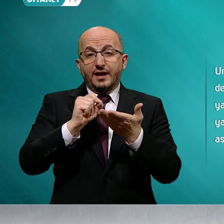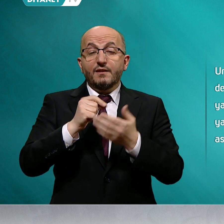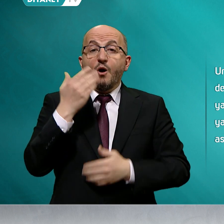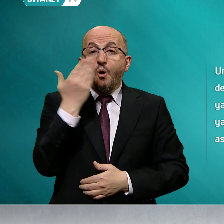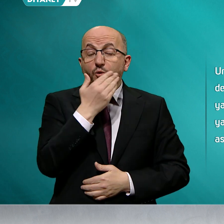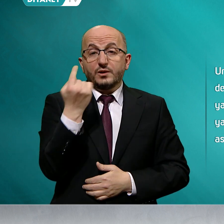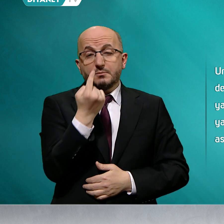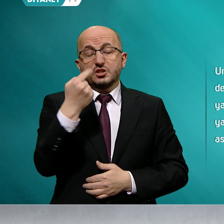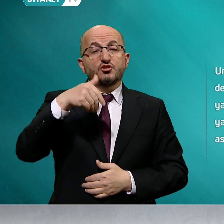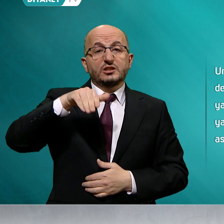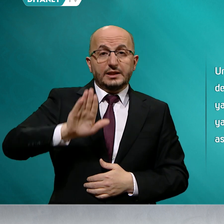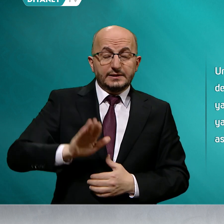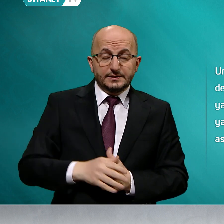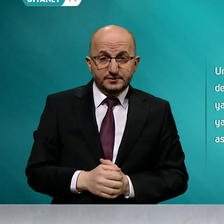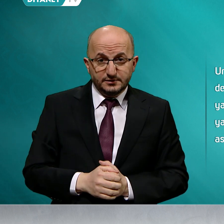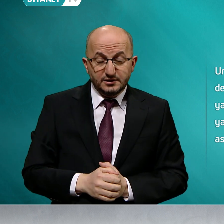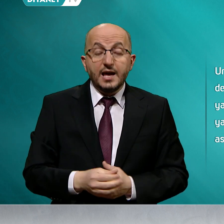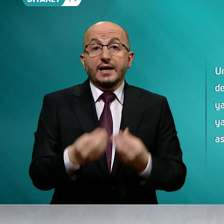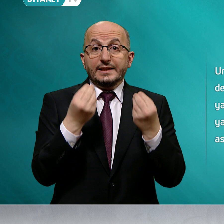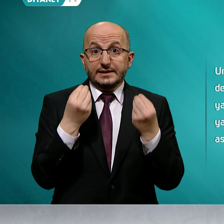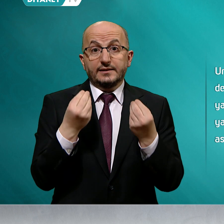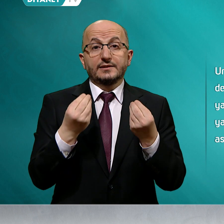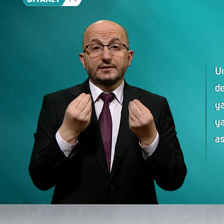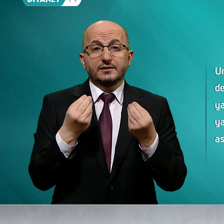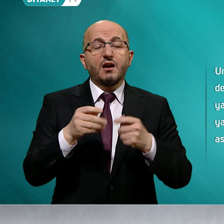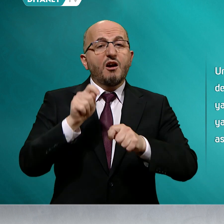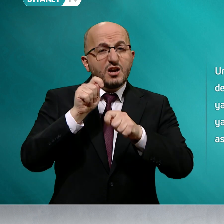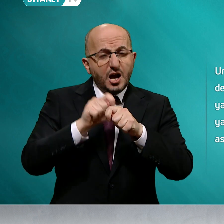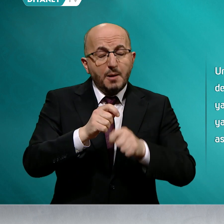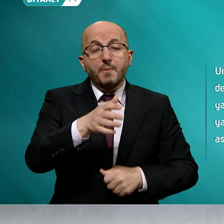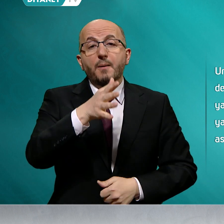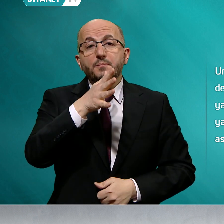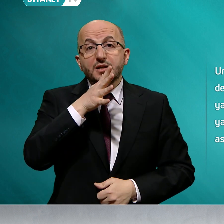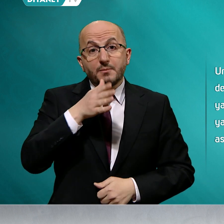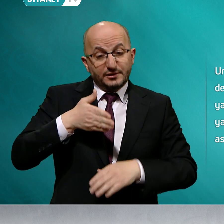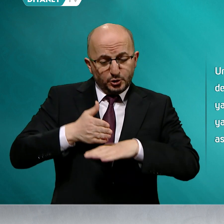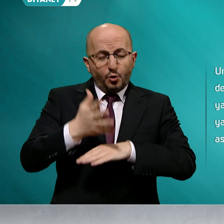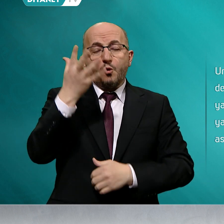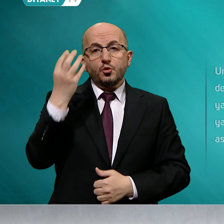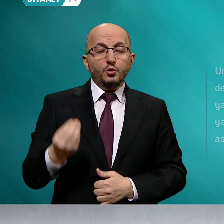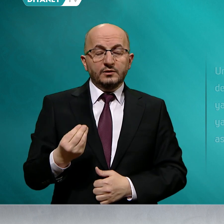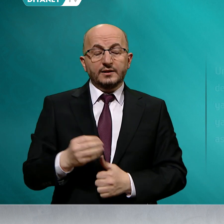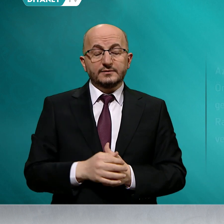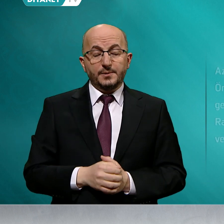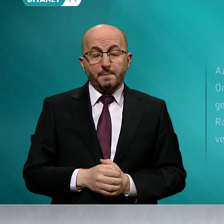yazılan, okunan bir şey değildir. İyiliği yapabilmektir asıl olan.